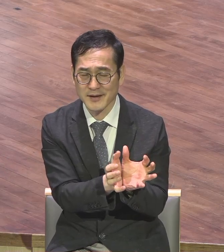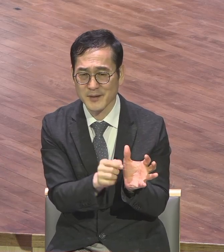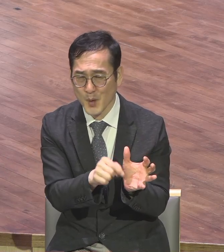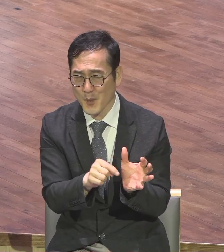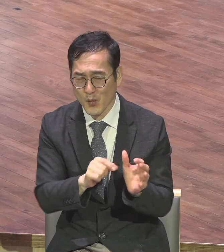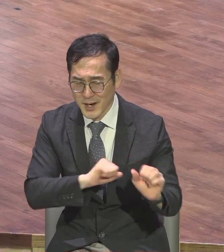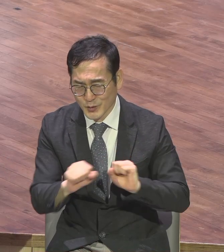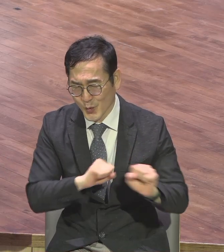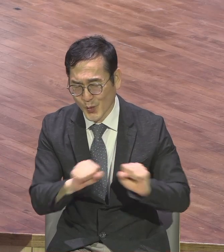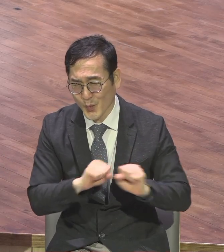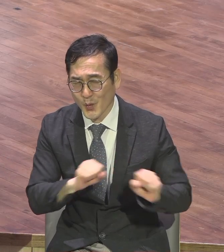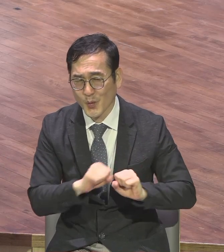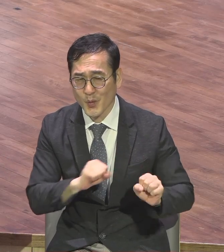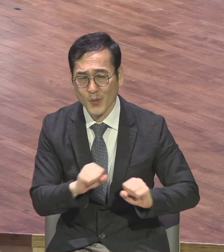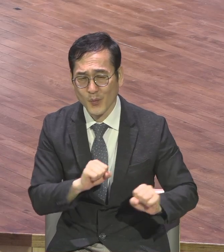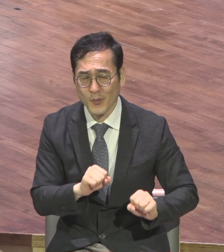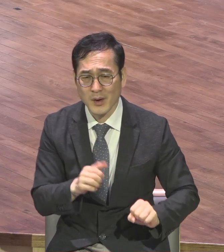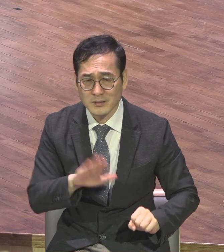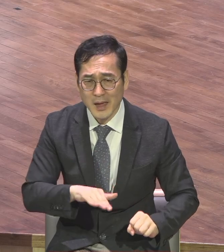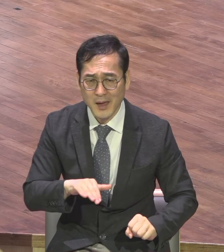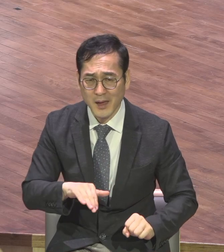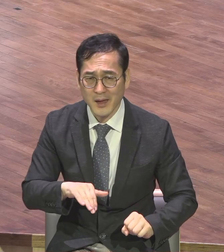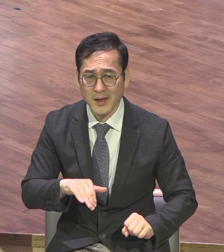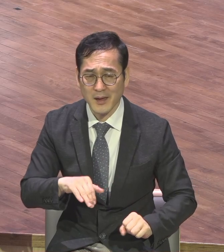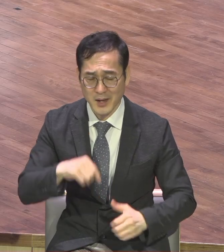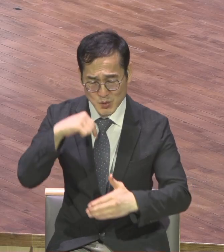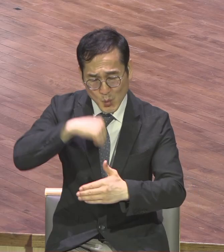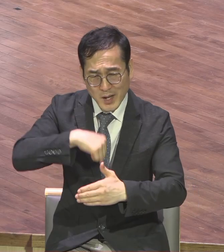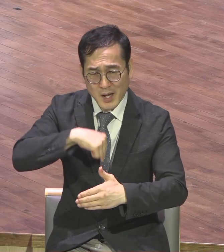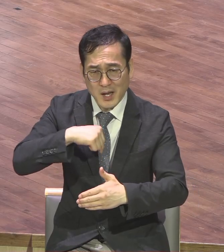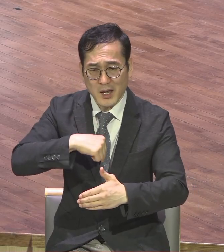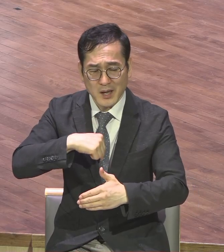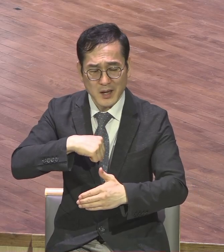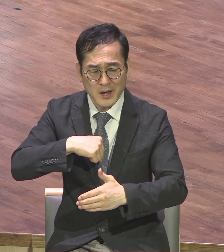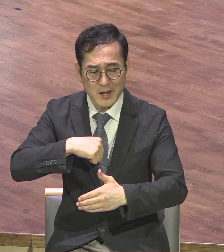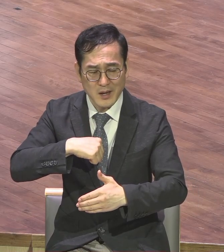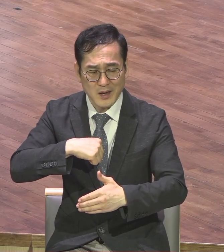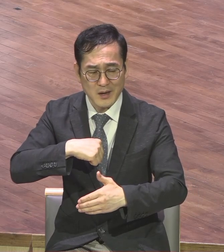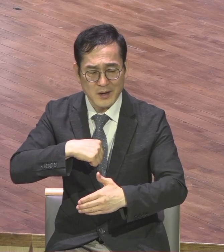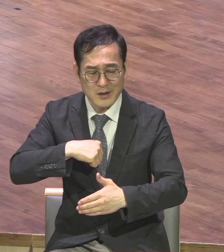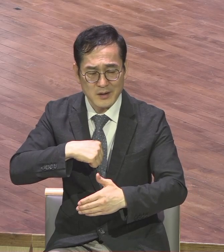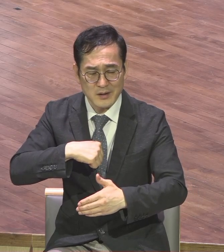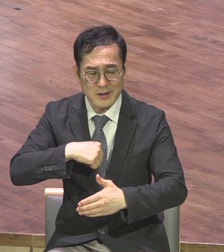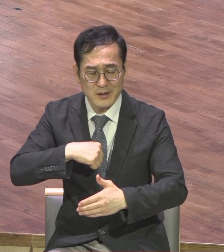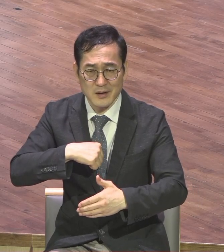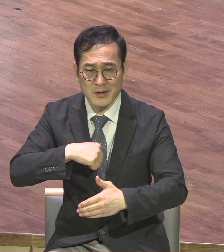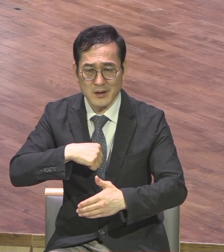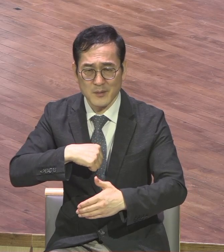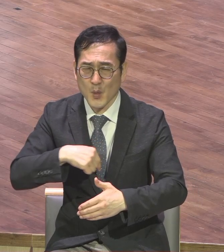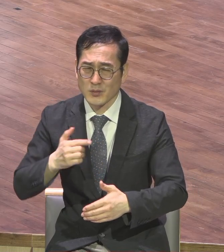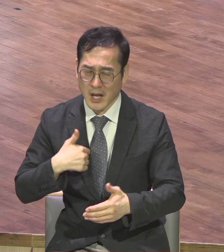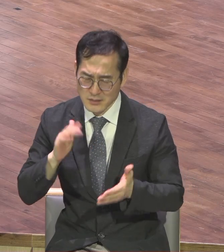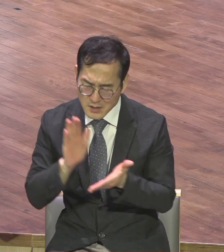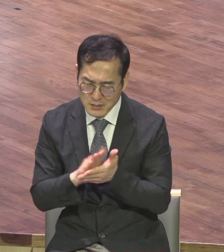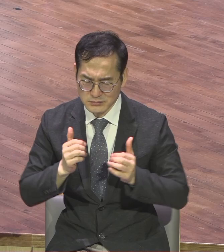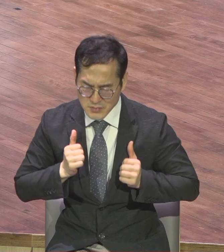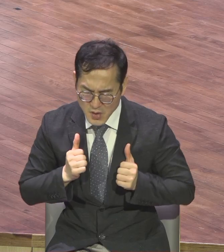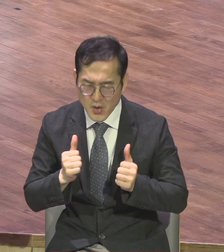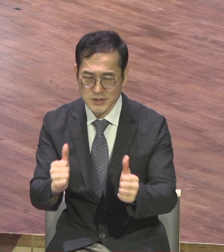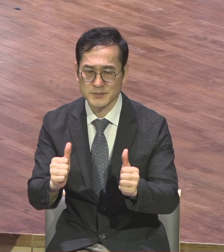그렇게 했던 나에게 프랭카드가 매주일 한 번도 떨어진 적이 없을 만큼